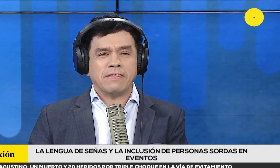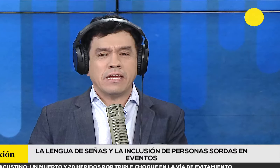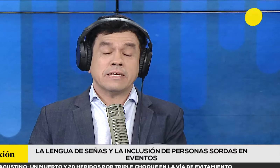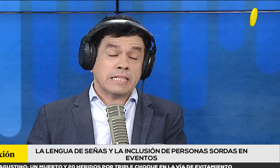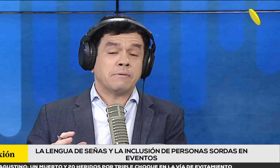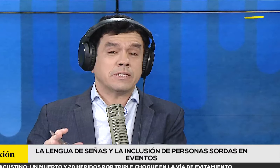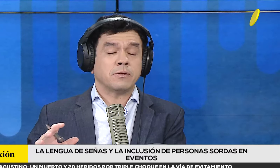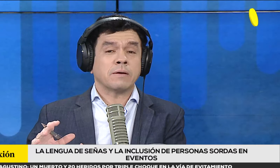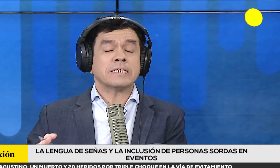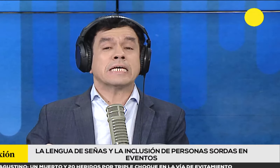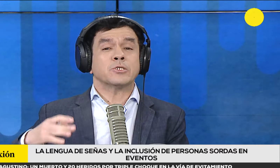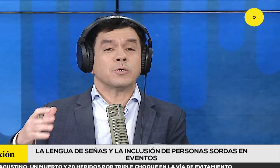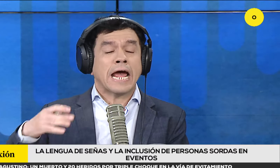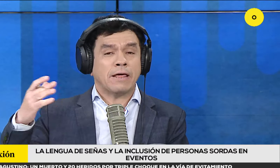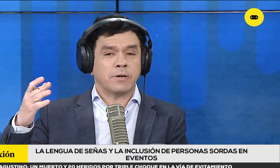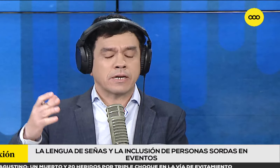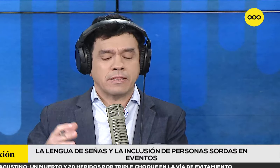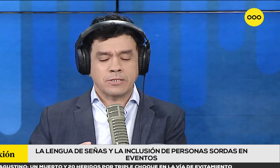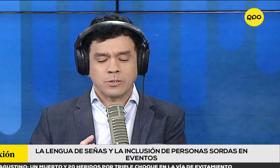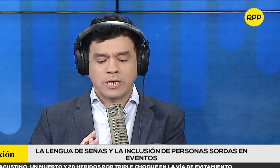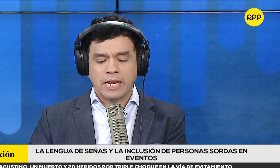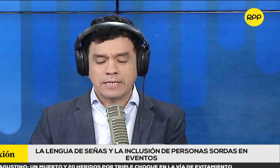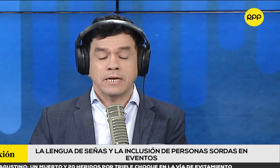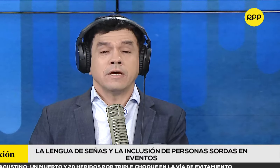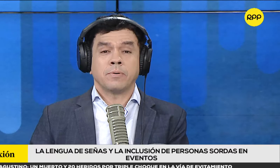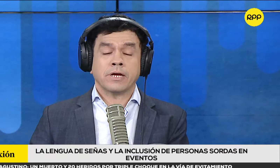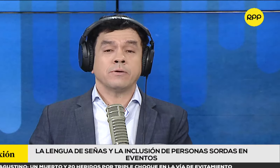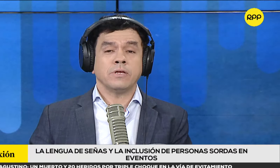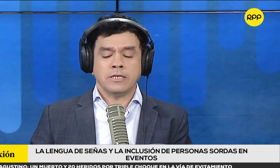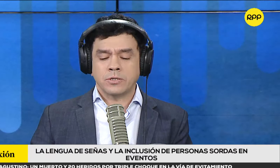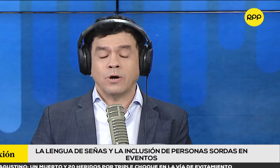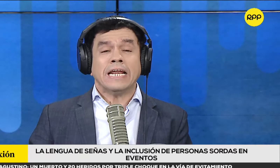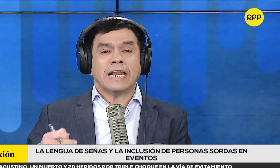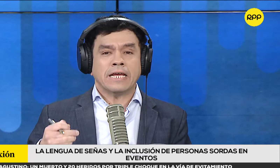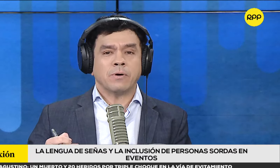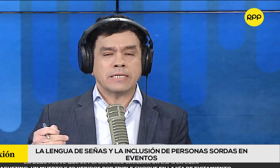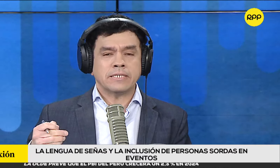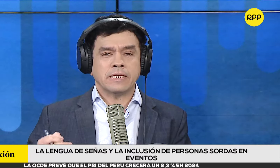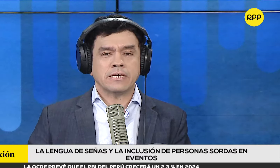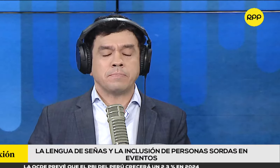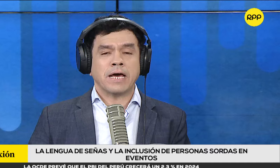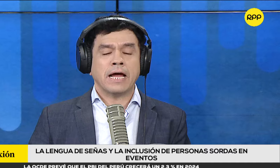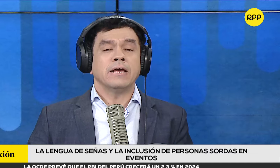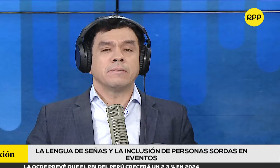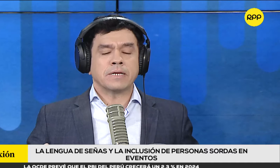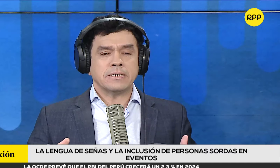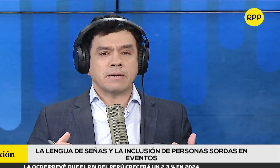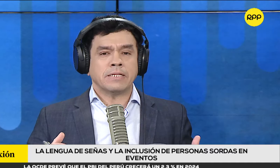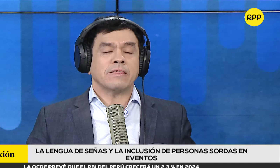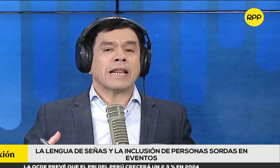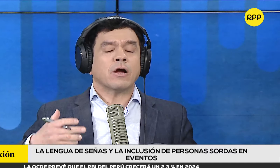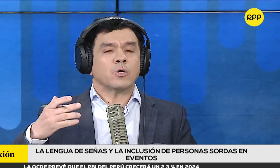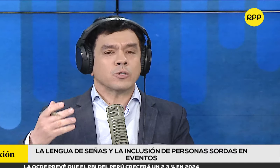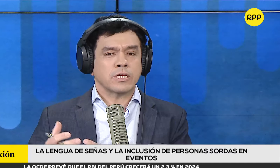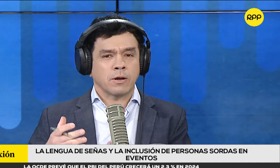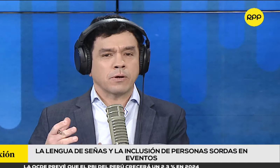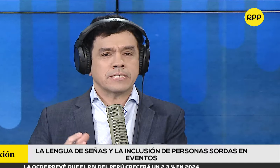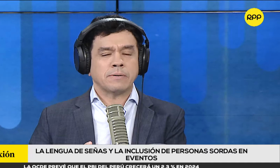10, que tal vez es lo que más ha sonado en redes sociales, porque ella utilizó la lengua de señas para precisamente dar a conocer lo que estaba